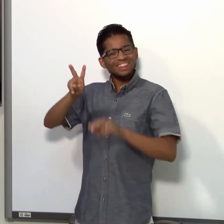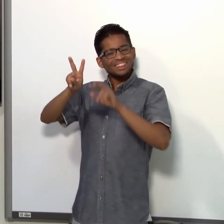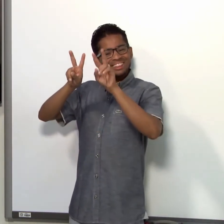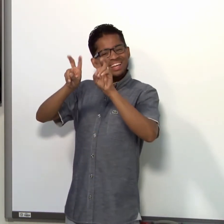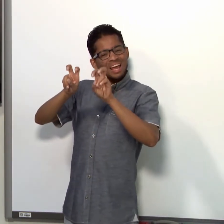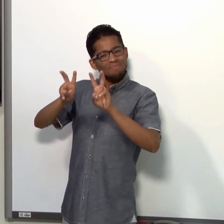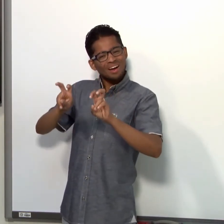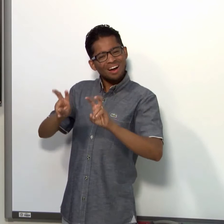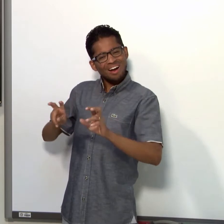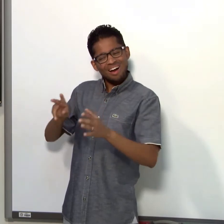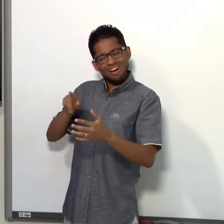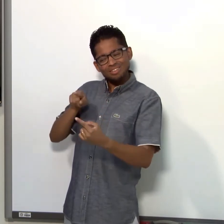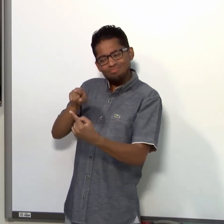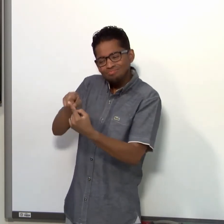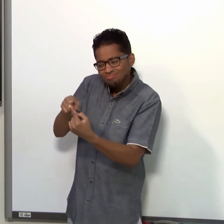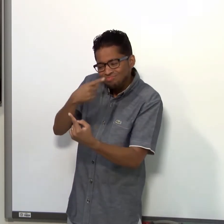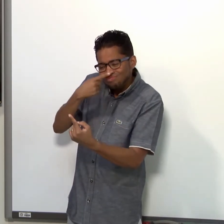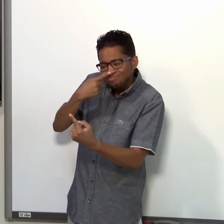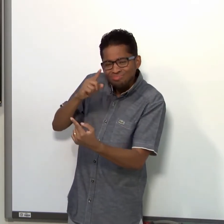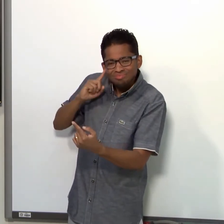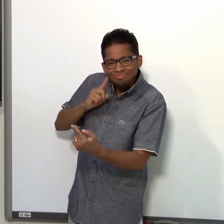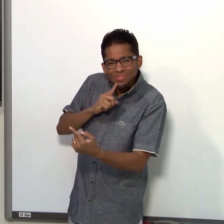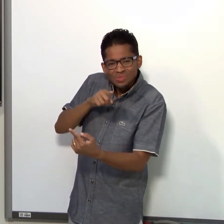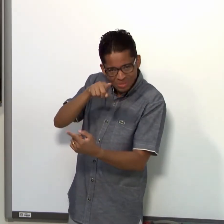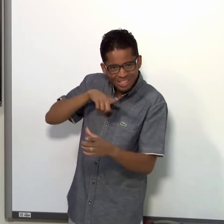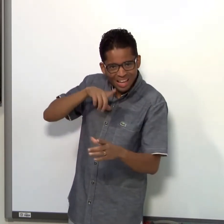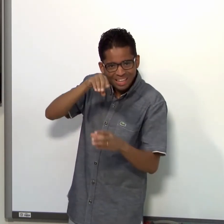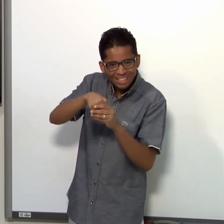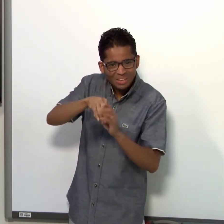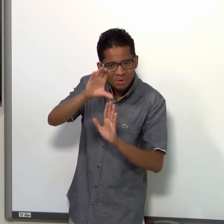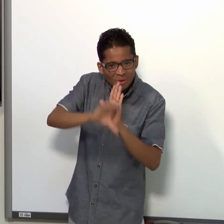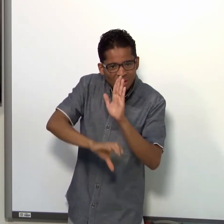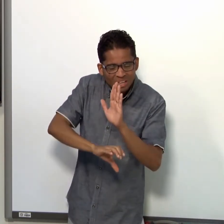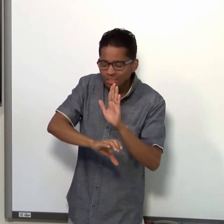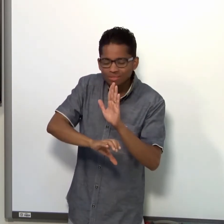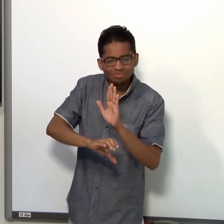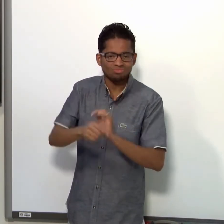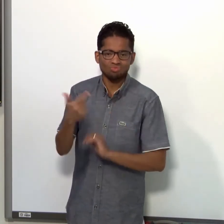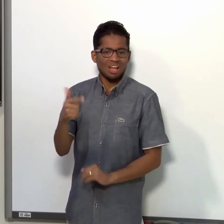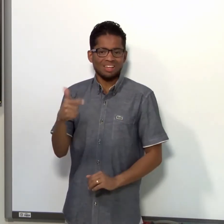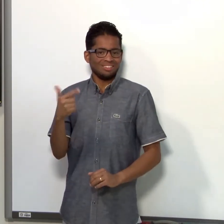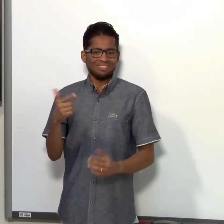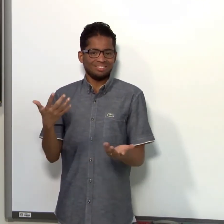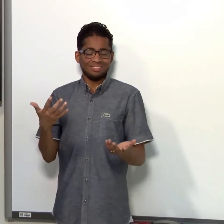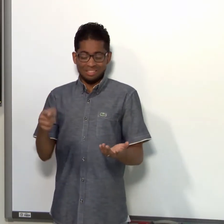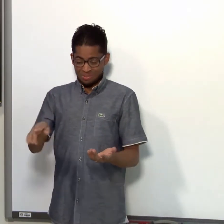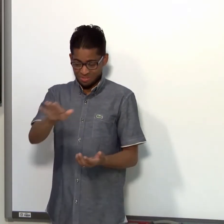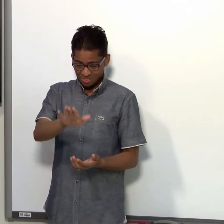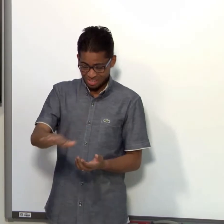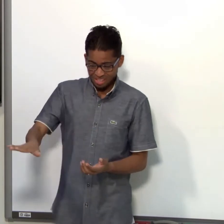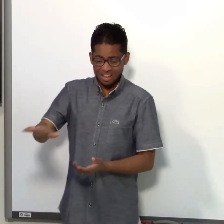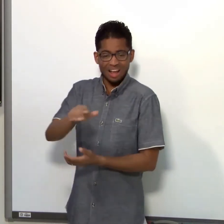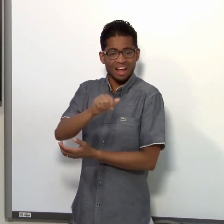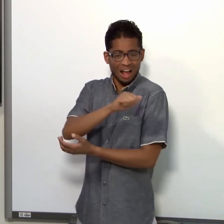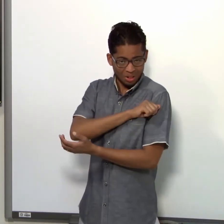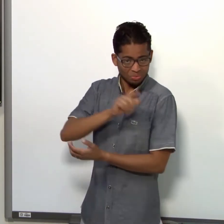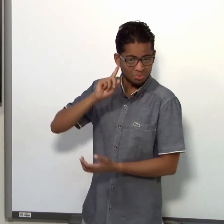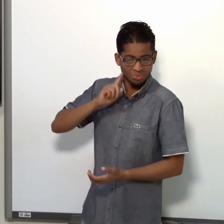Os conteúdos trabalhados nesse currículo, têm afinidade com os surdos? Não. As crianças